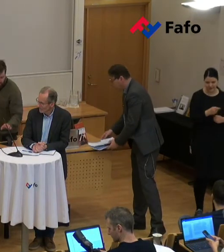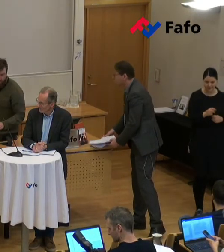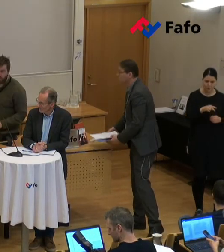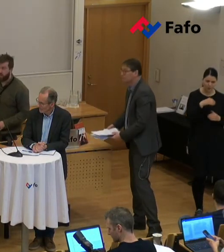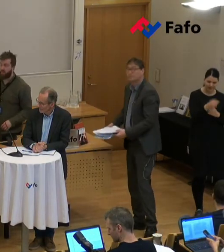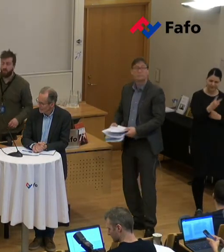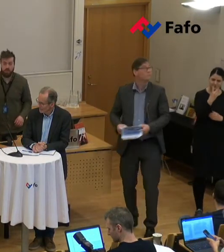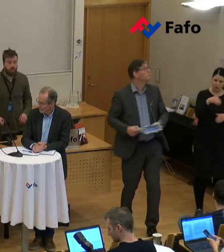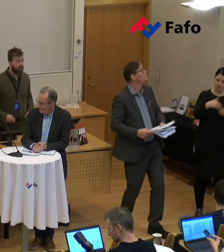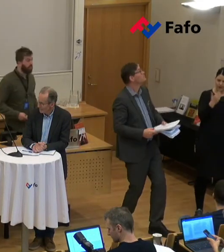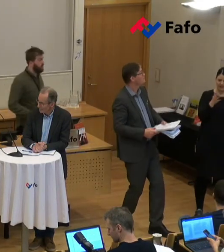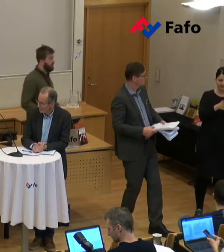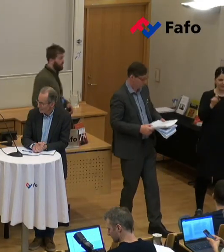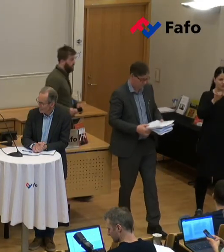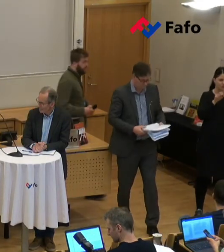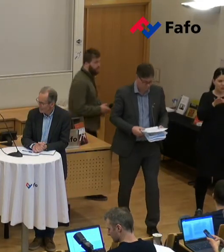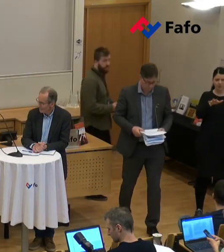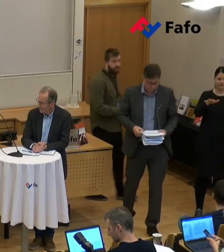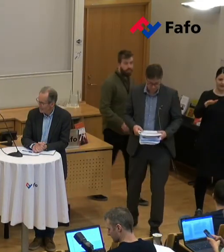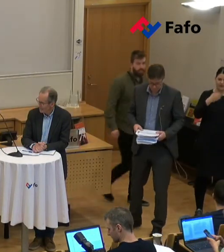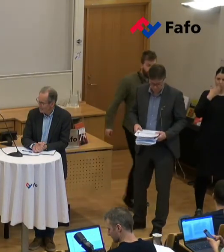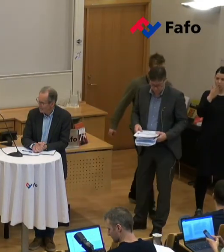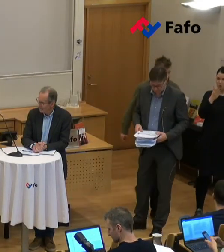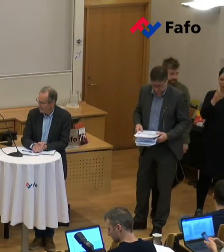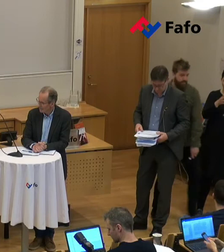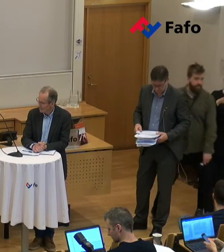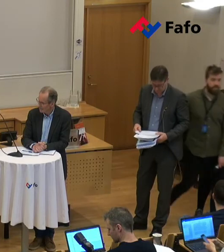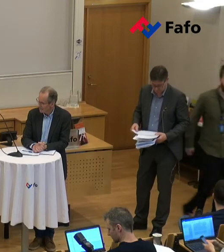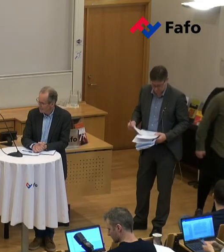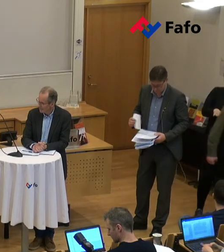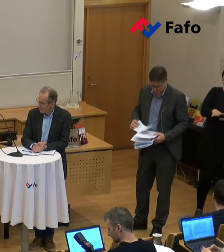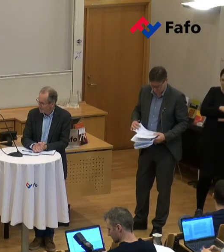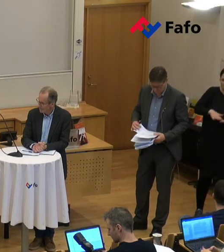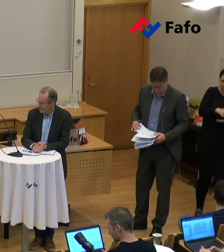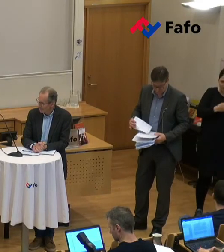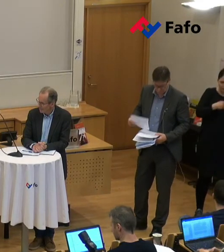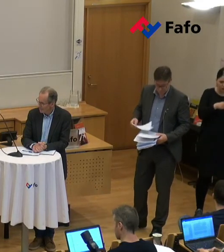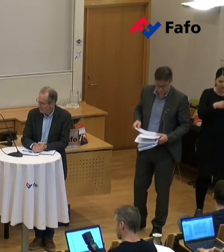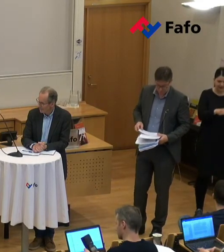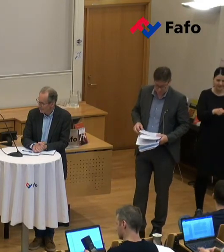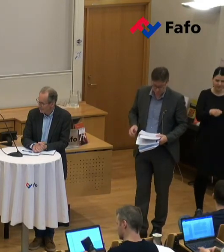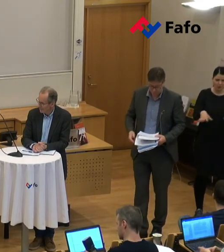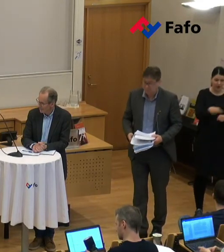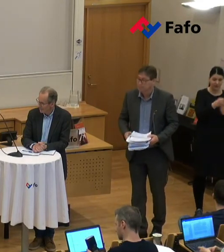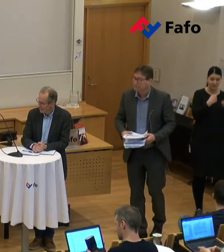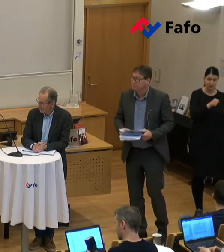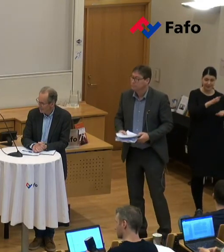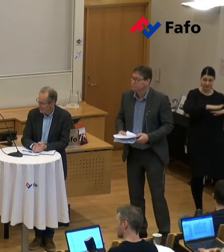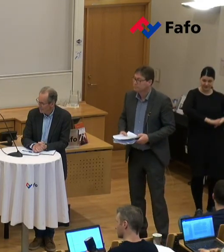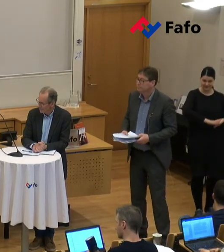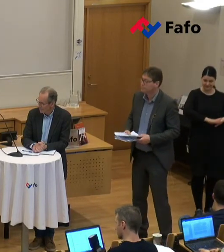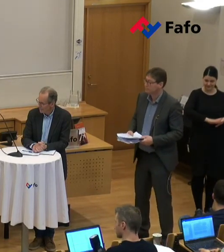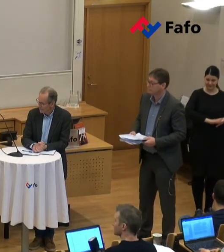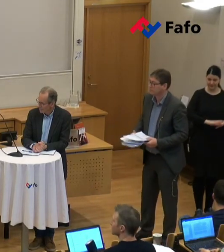dager med strålende gode lokale prosjekter. Alt var prosjektbasert. Og da var det